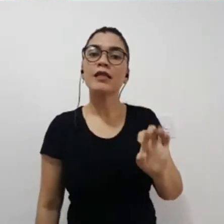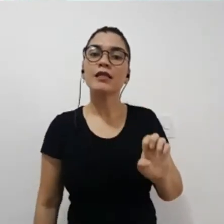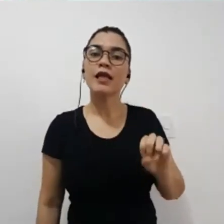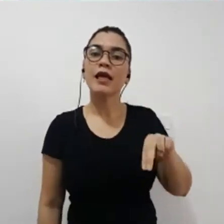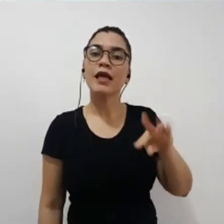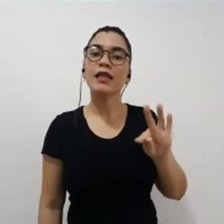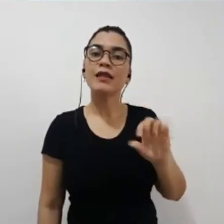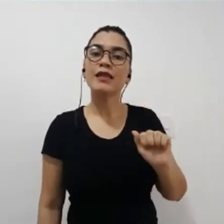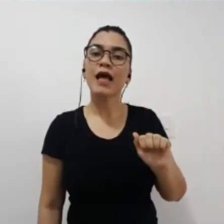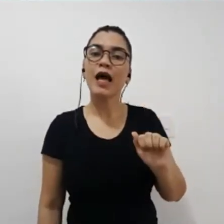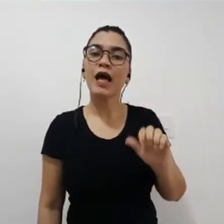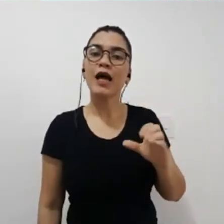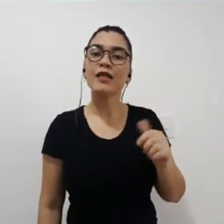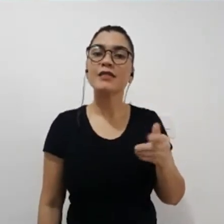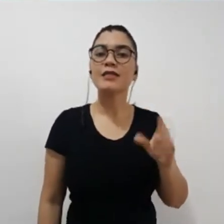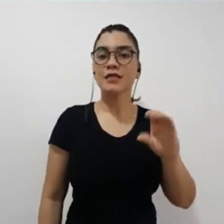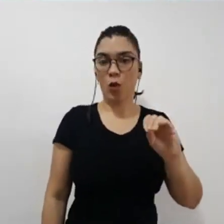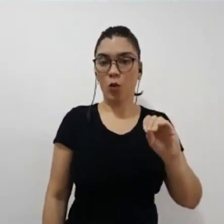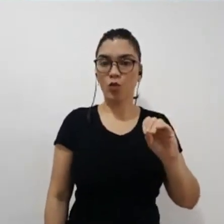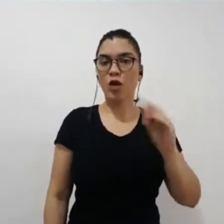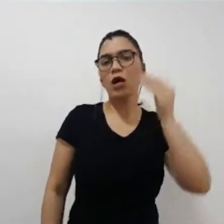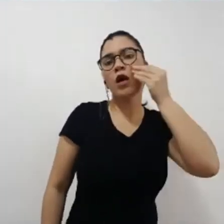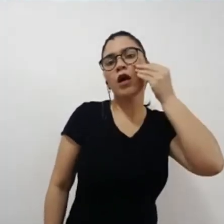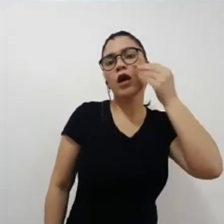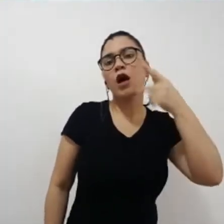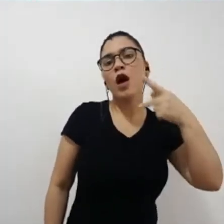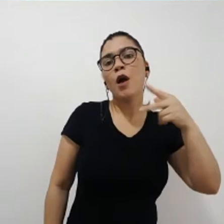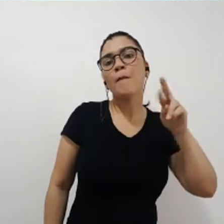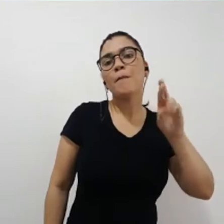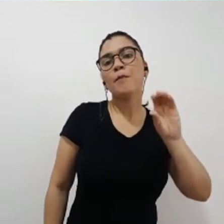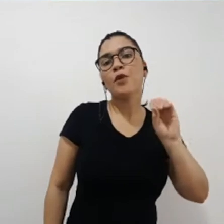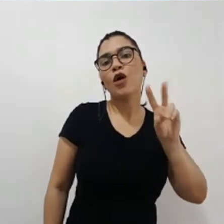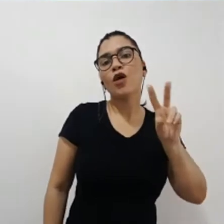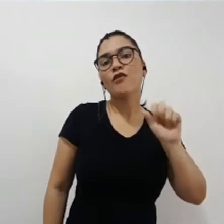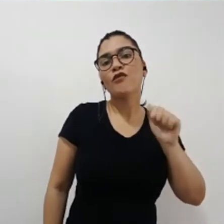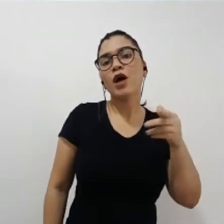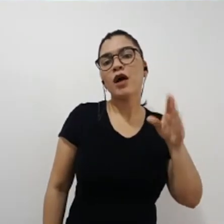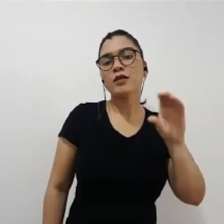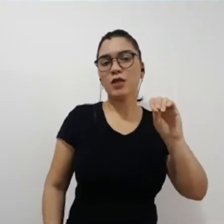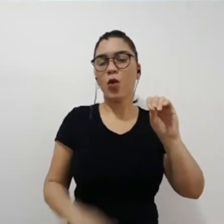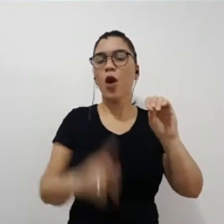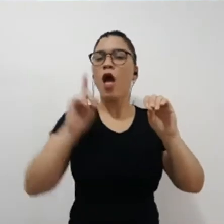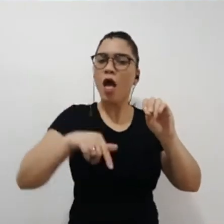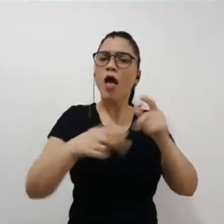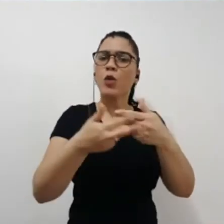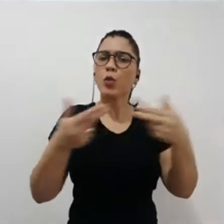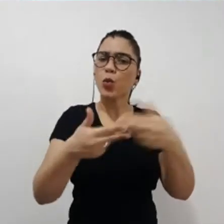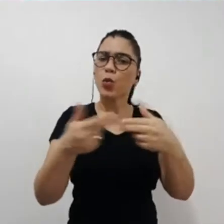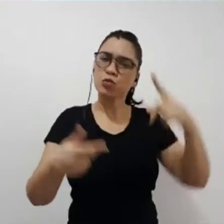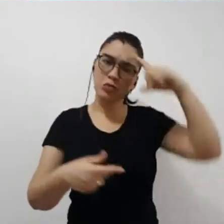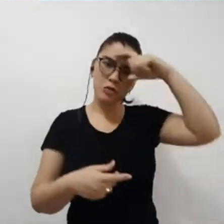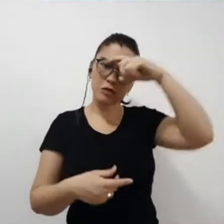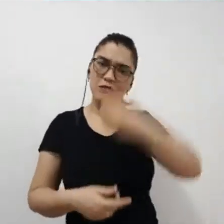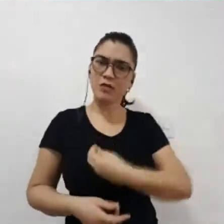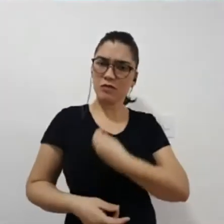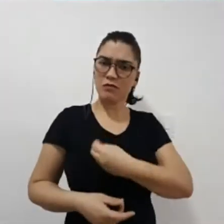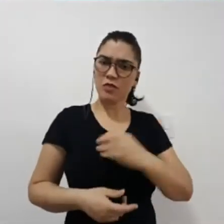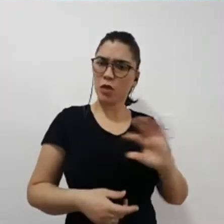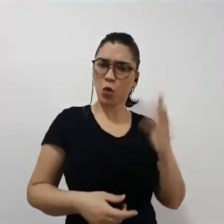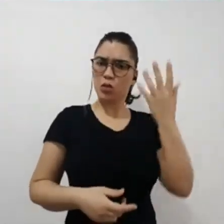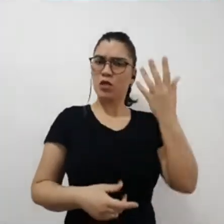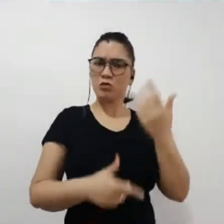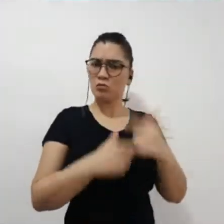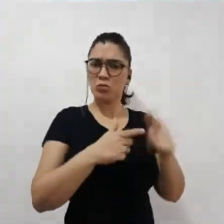Provação é a circunstância difícil da qual você passa. É uma circunstância difícil, complicada, ruim que você está